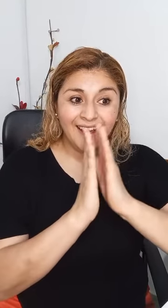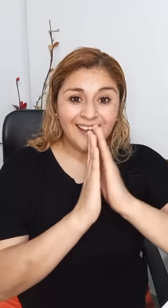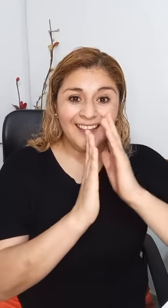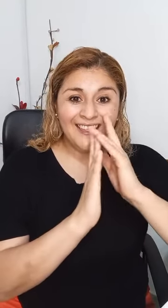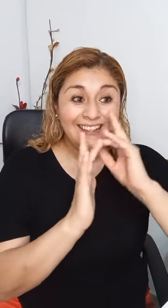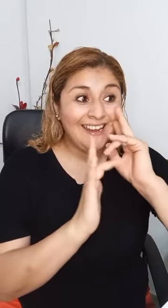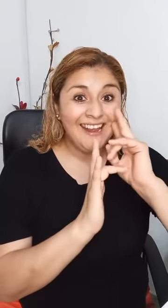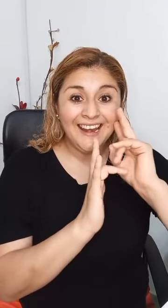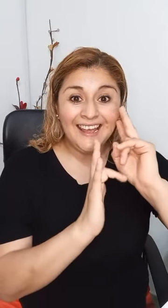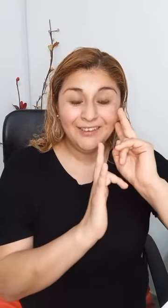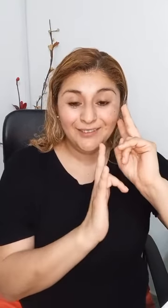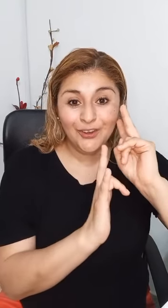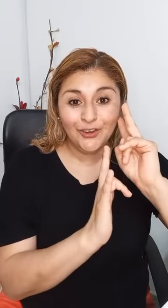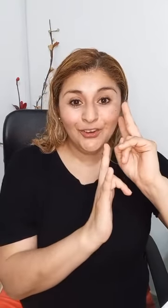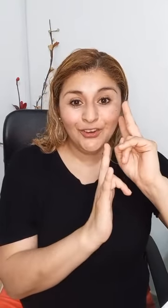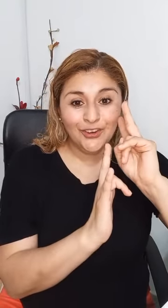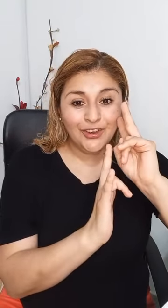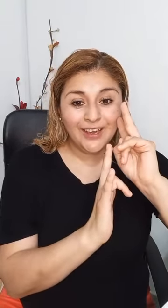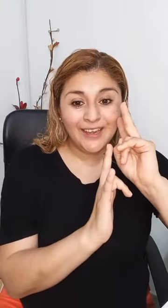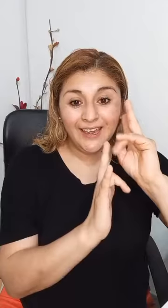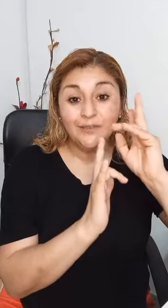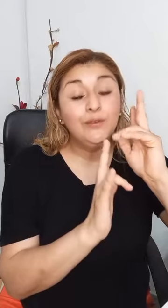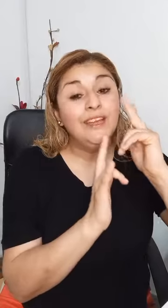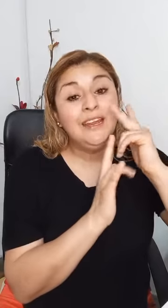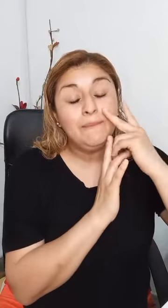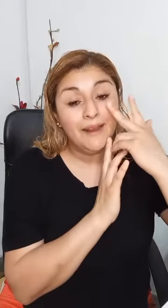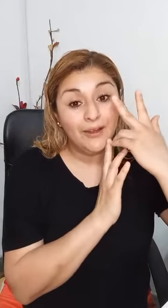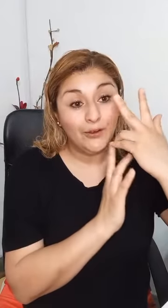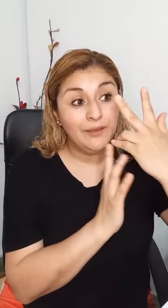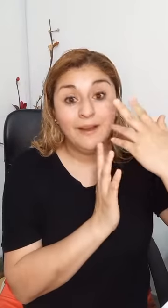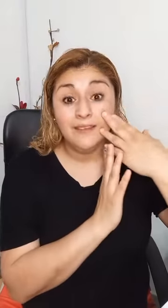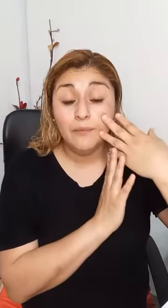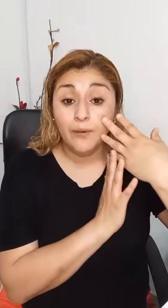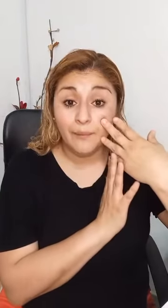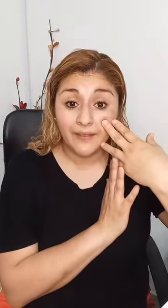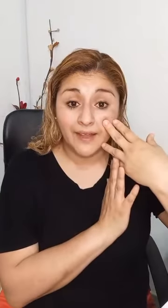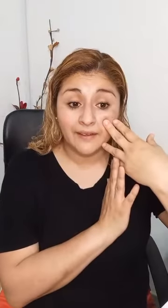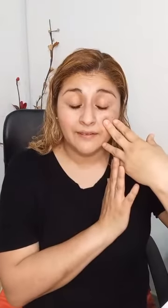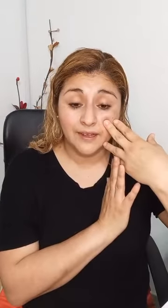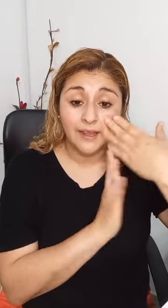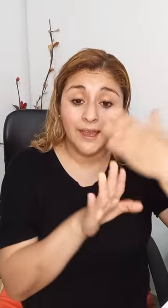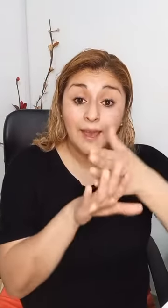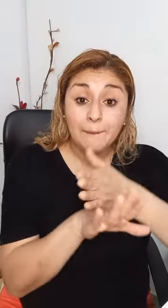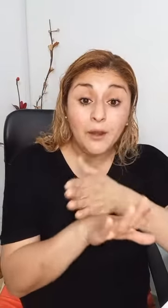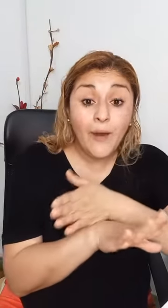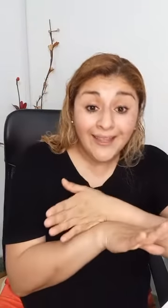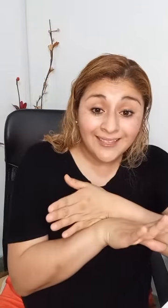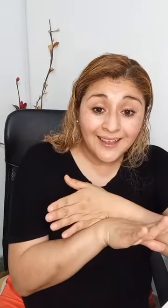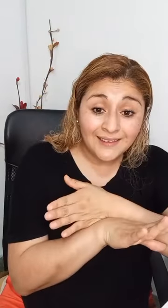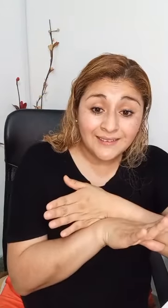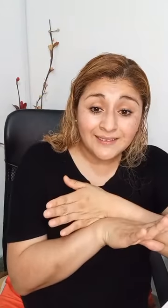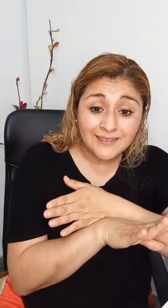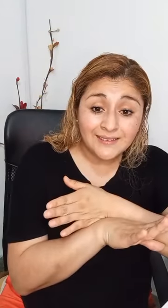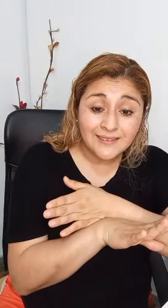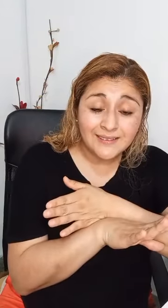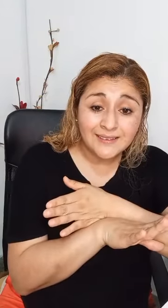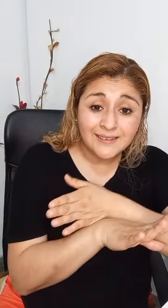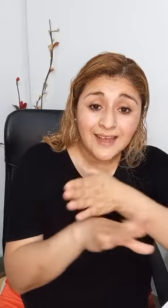detener la visión que Jesús tiene para que los demás y puedo aprender, ¿sí? Pero antes,